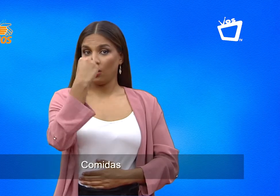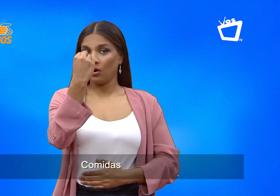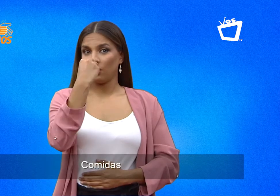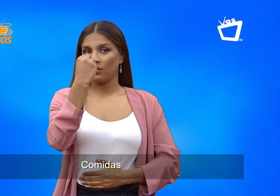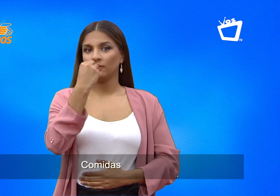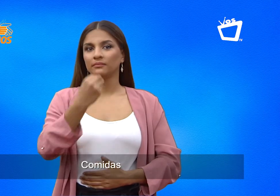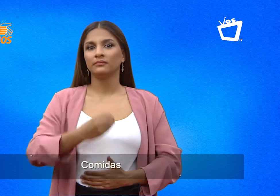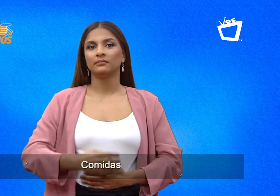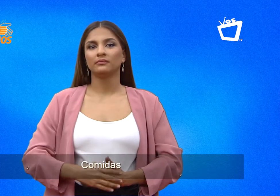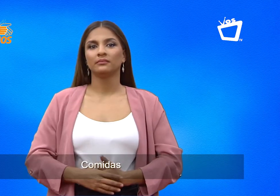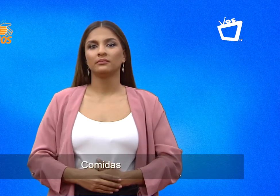Comidas.